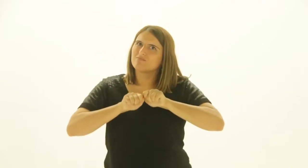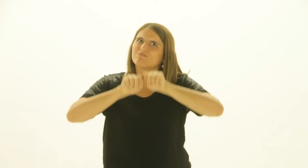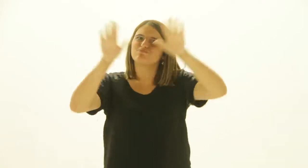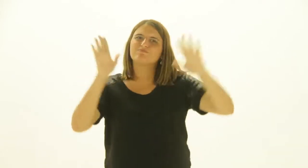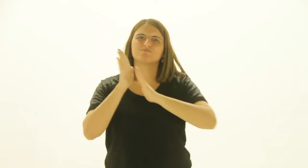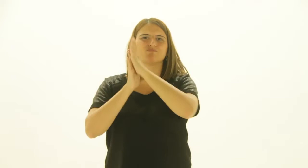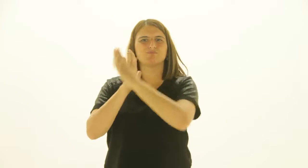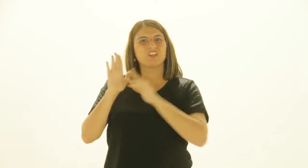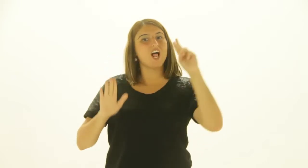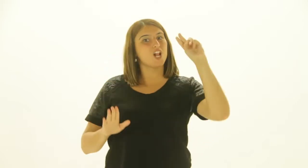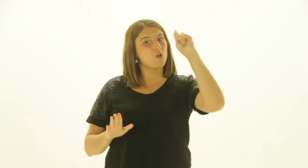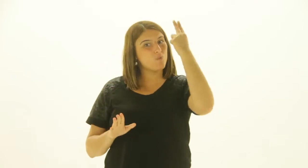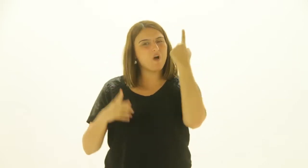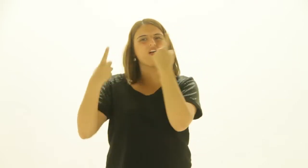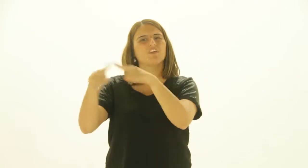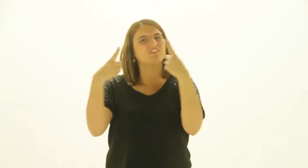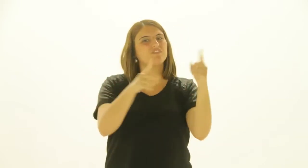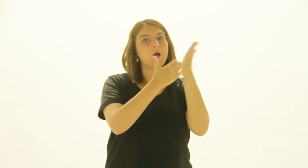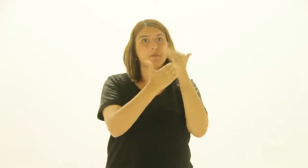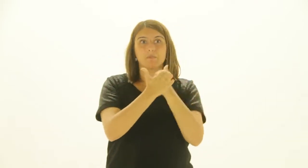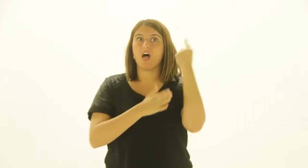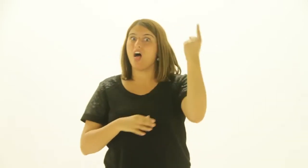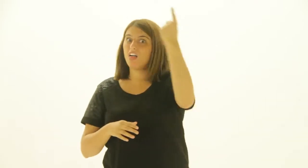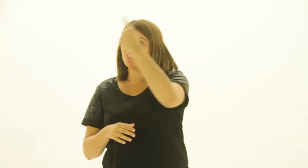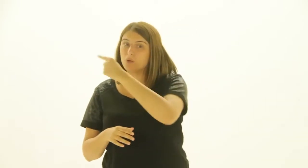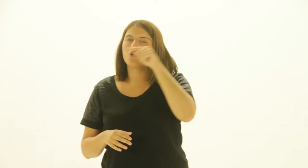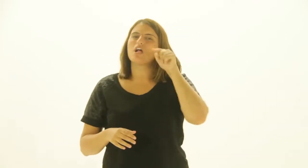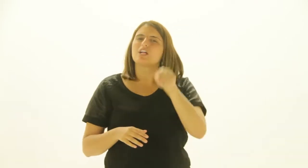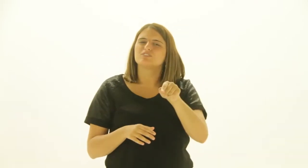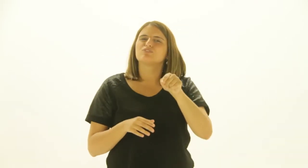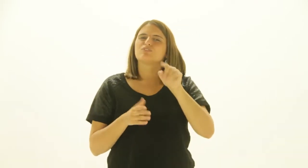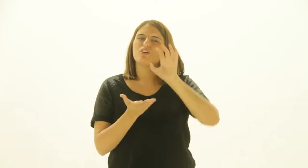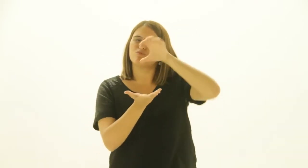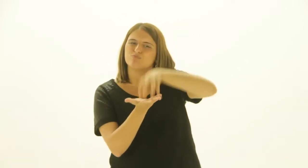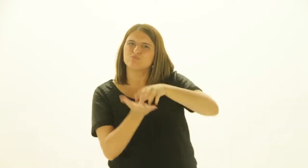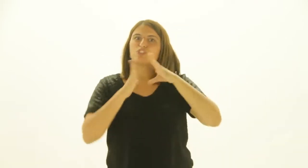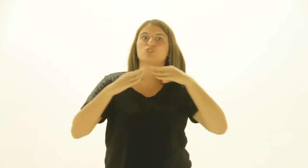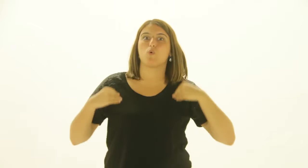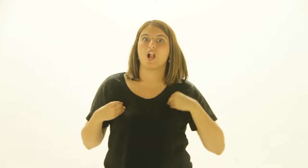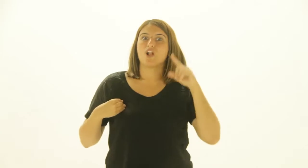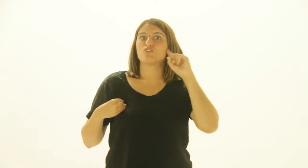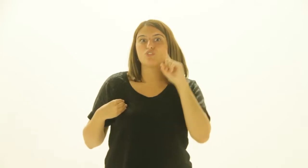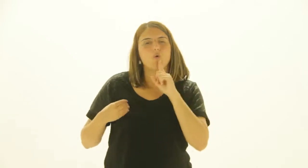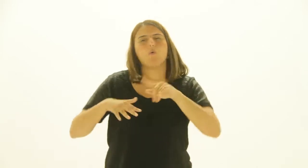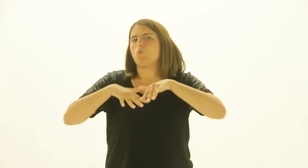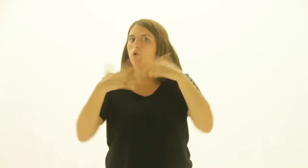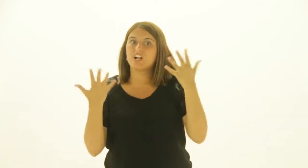se difunda por todo el Uruguay, por cada uno de los departamentos y en los lugares donde exista un lugar, una escuela, una clase, donde